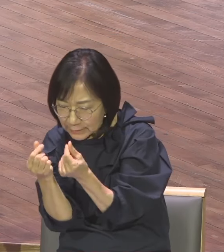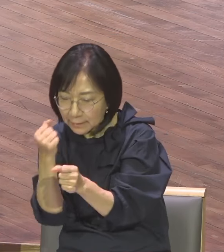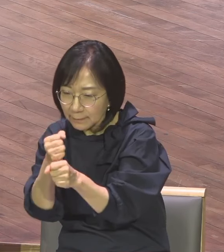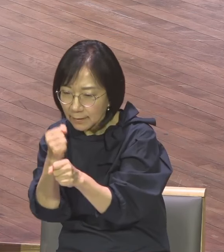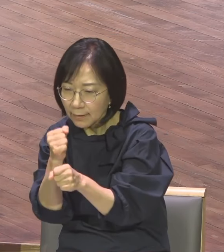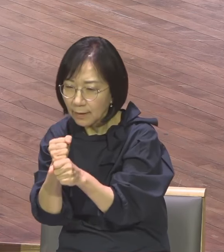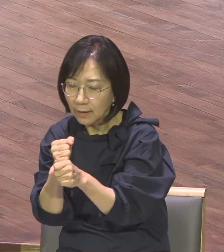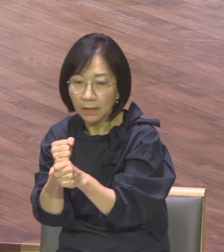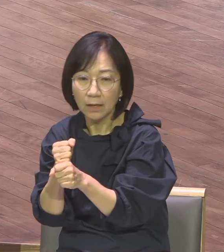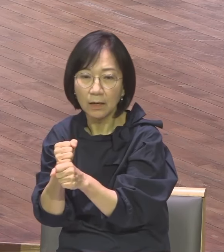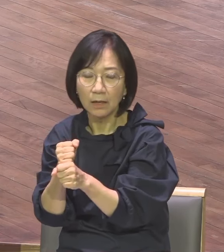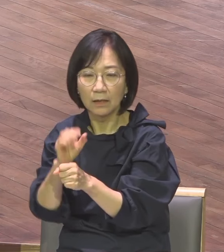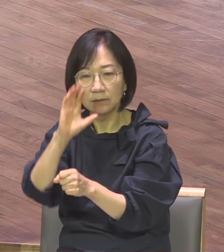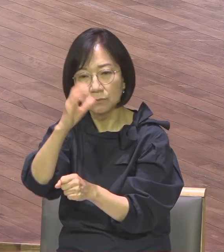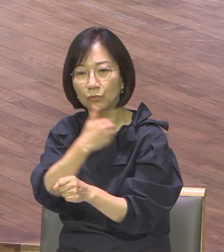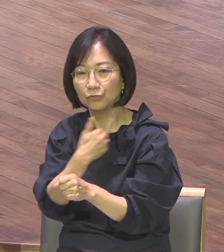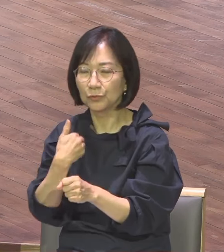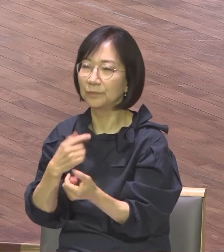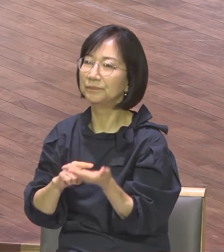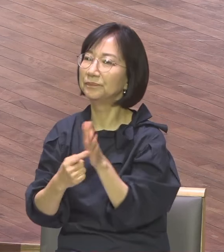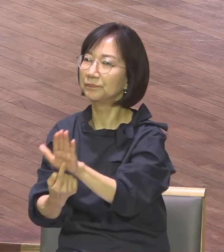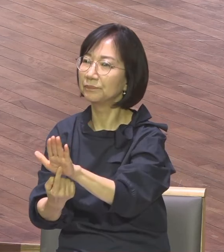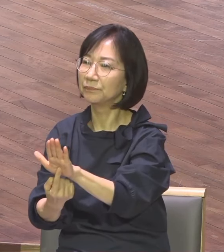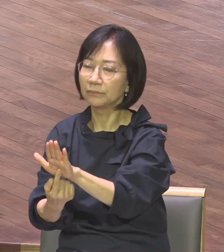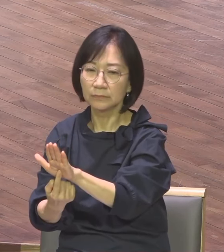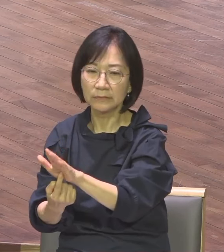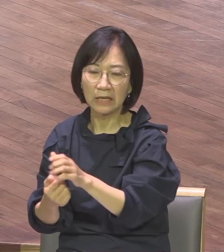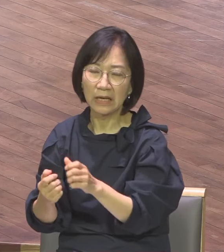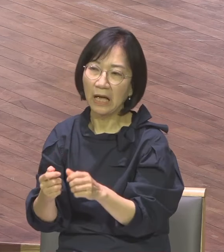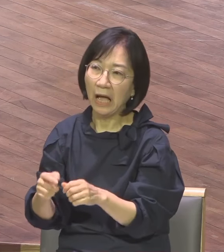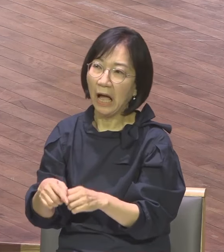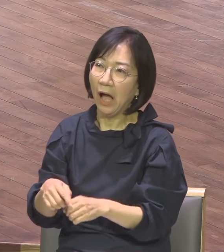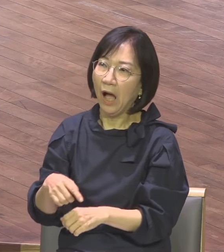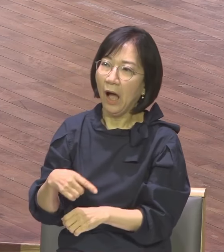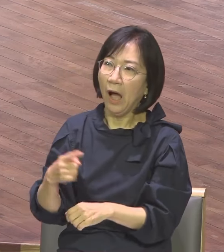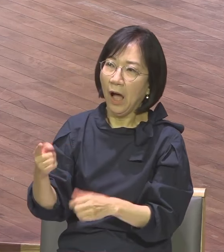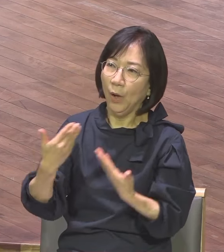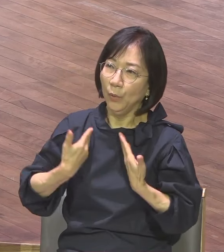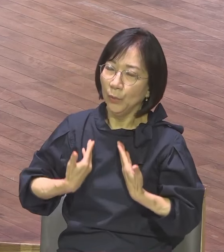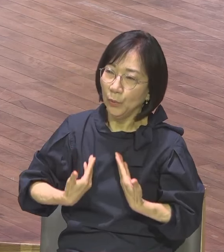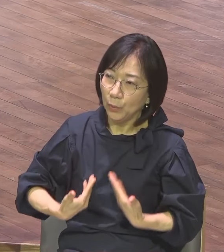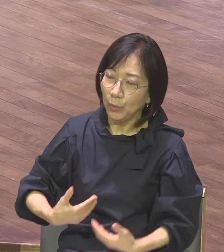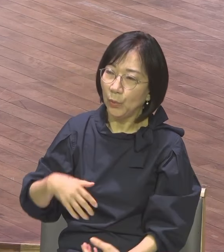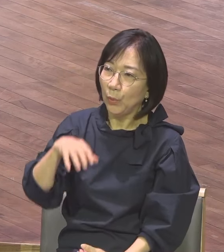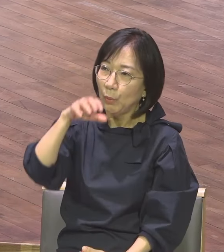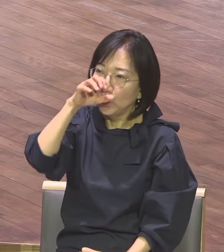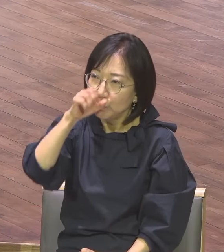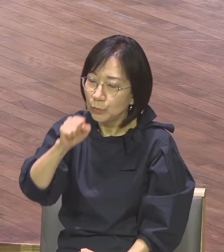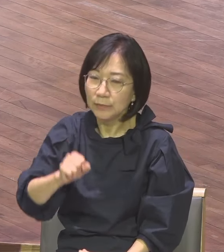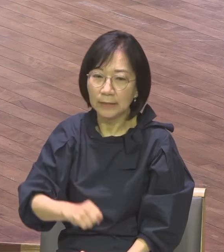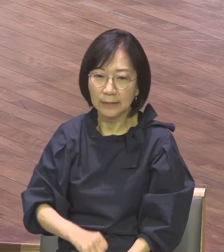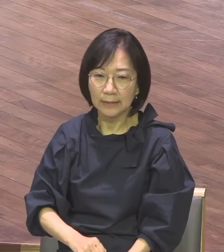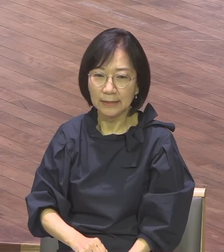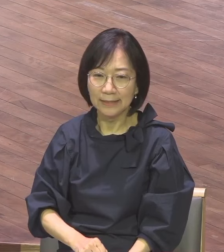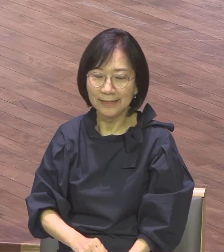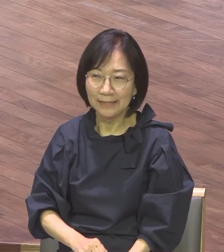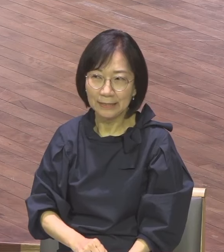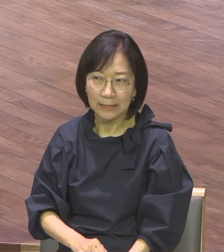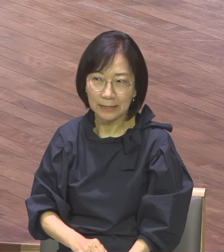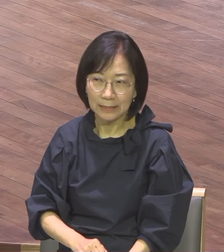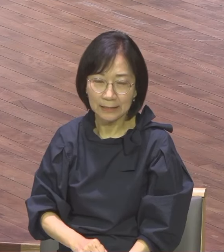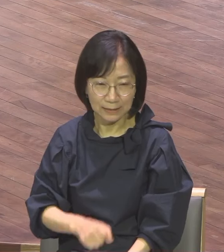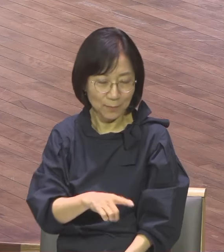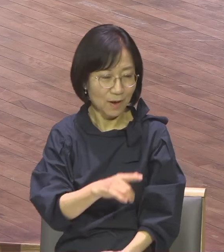거예요. 거의 다 속아가 가는 거 얼마나 천주교 좋아요. 조용하지요. 뭐 목사가 막 서가지고